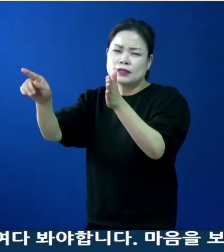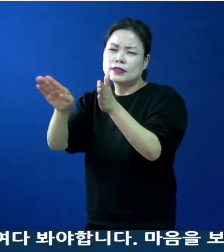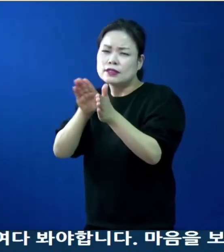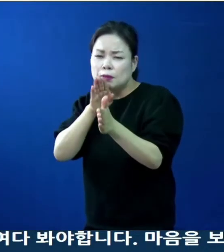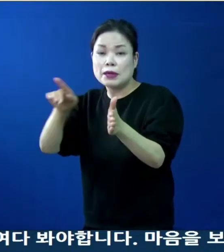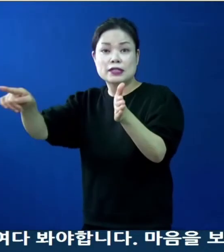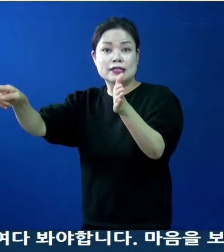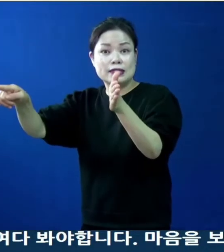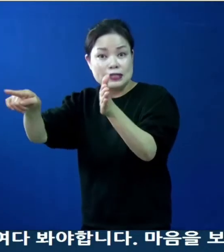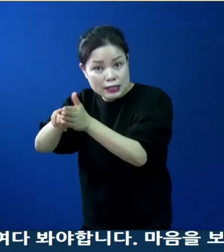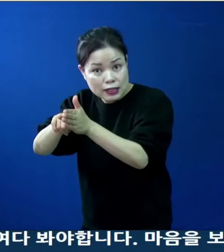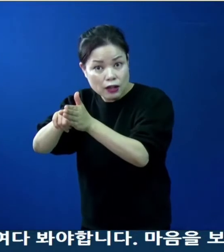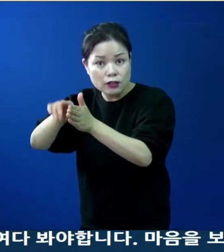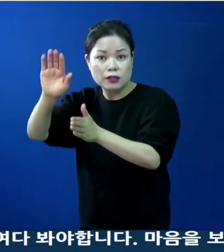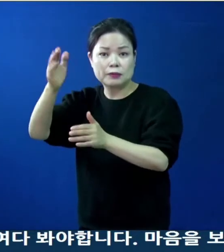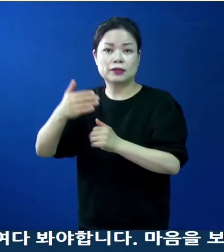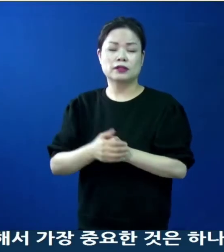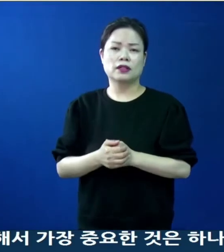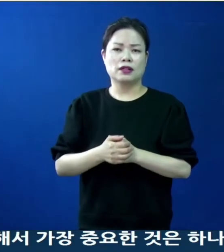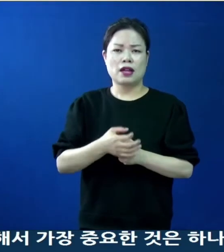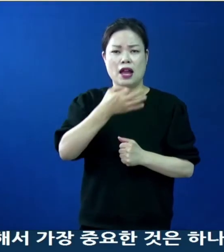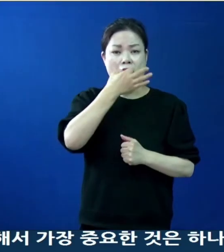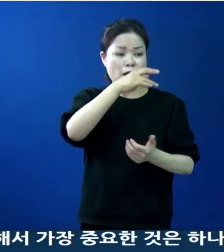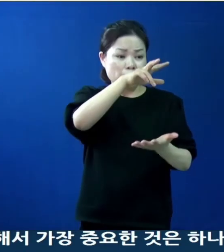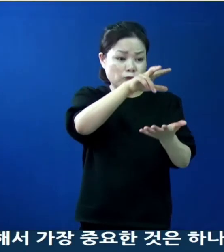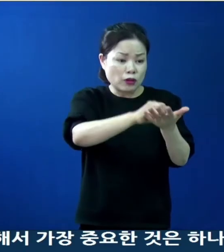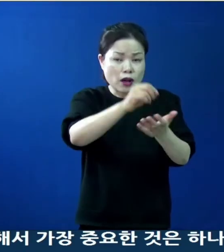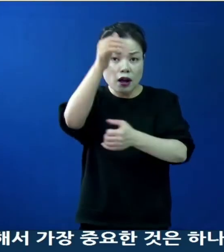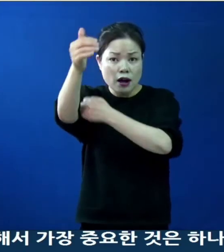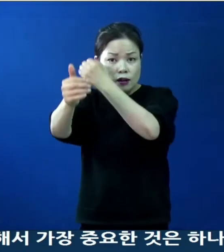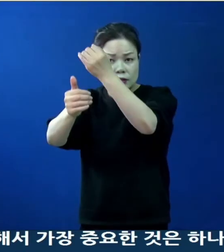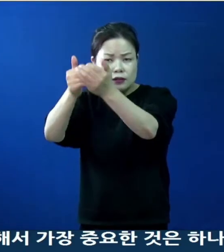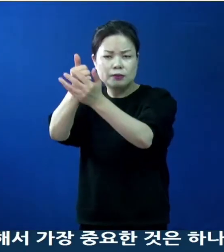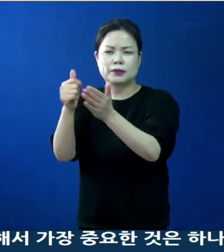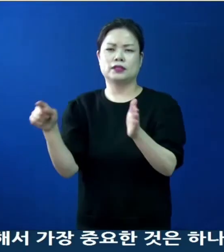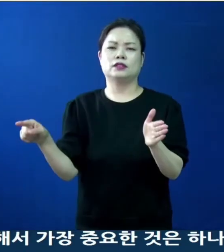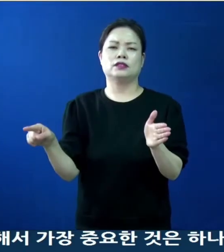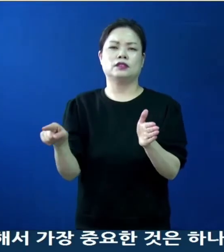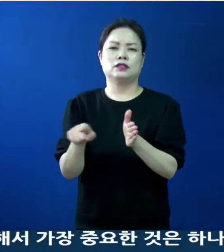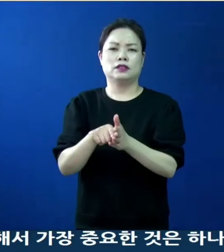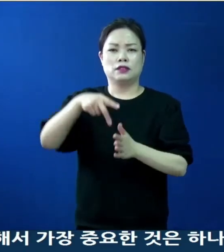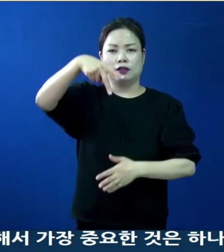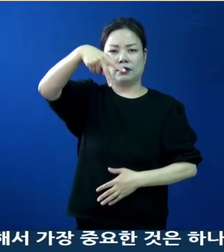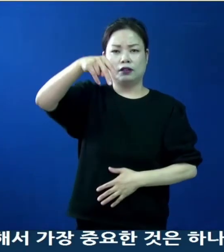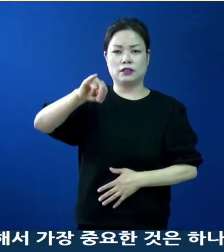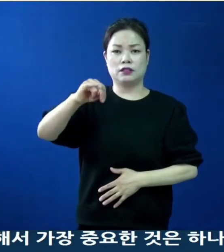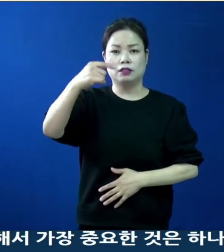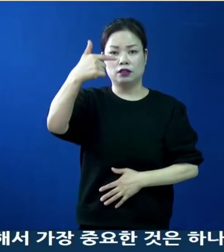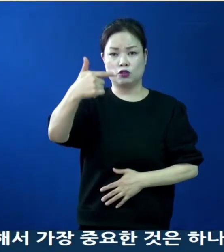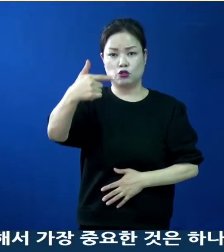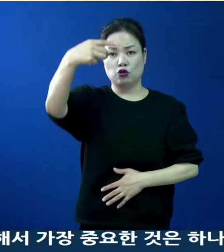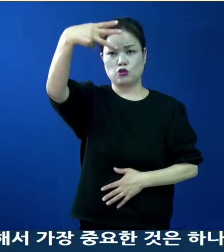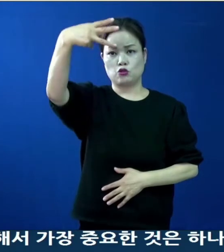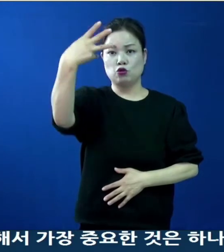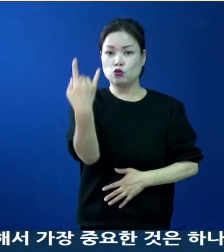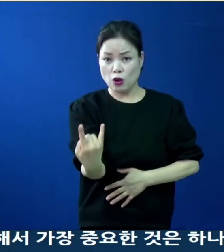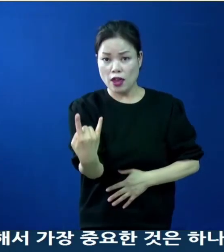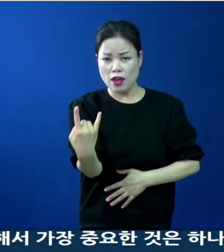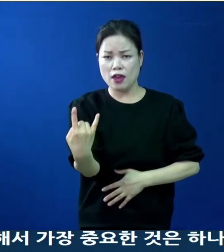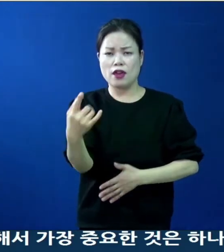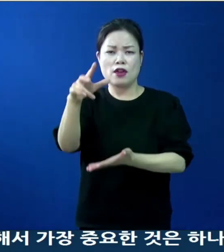믿어야 한다는 겁니다. 탐욕의 문제는 하나님을 신뢰하는 신뢰의 문제입니다.